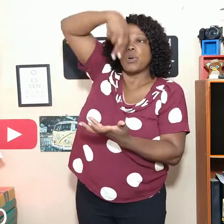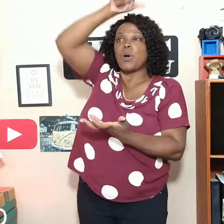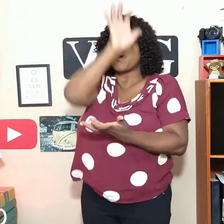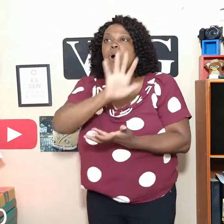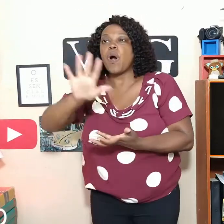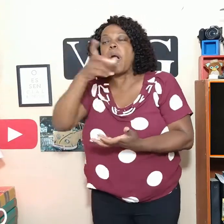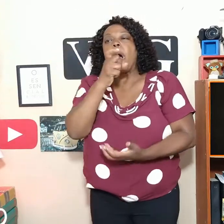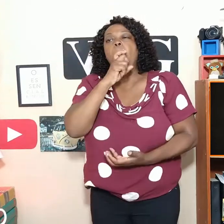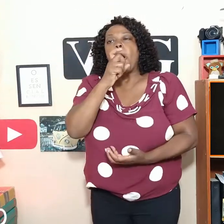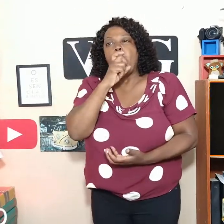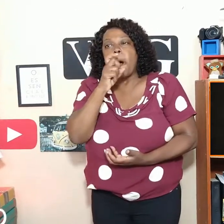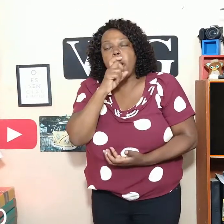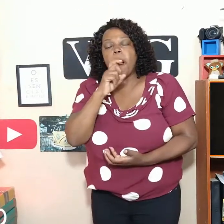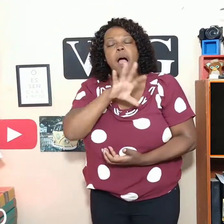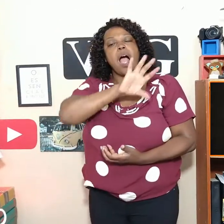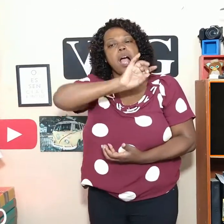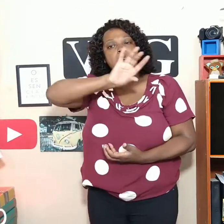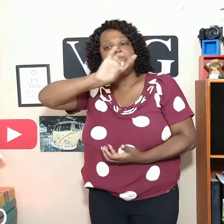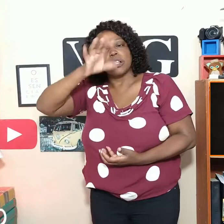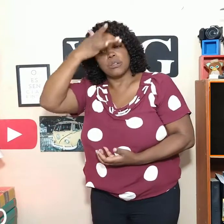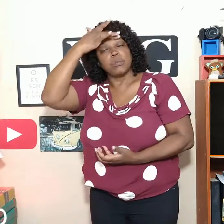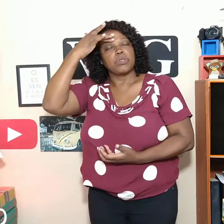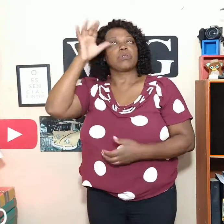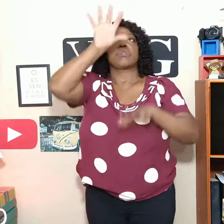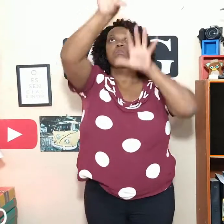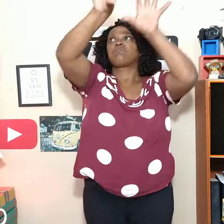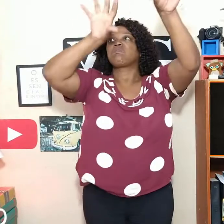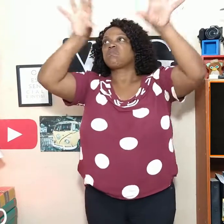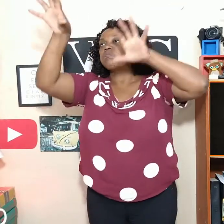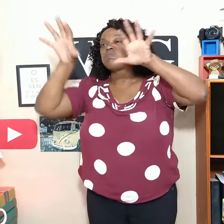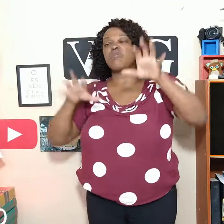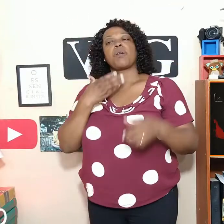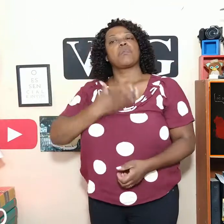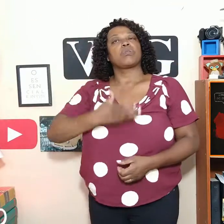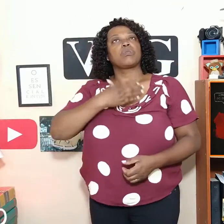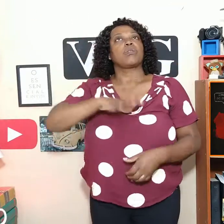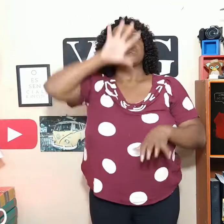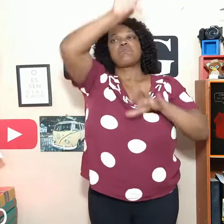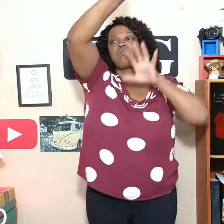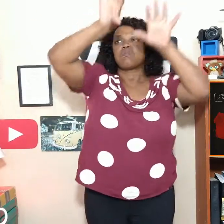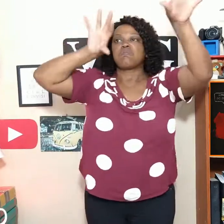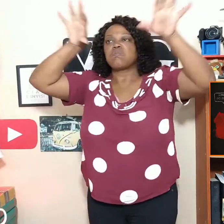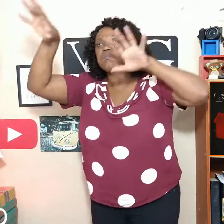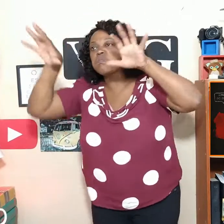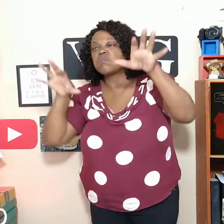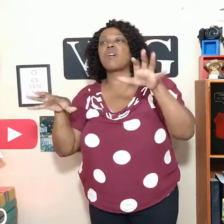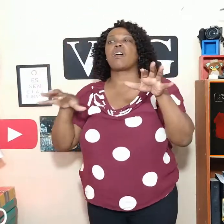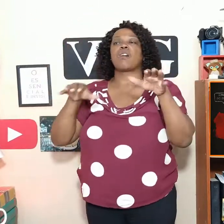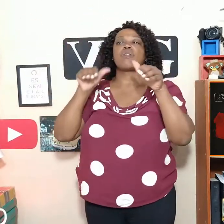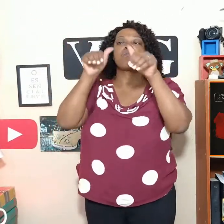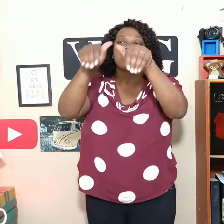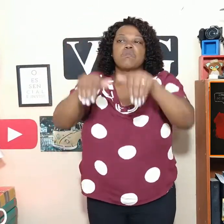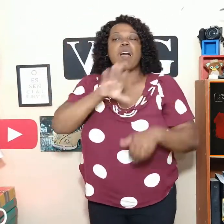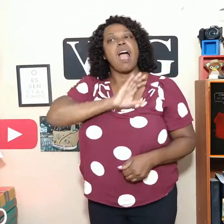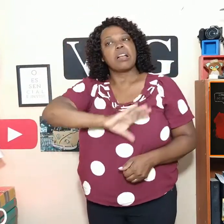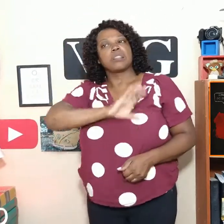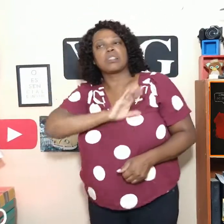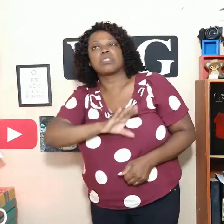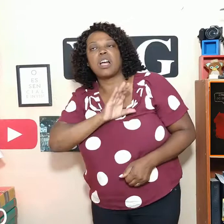termo bem abrangente. Então cada um vai dizer que ele mora em seu continente, seja no Ártico do Canadá, seja na Lapônia, extremo norte